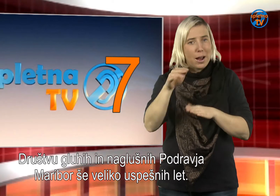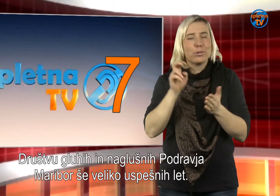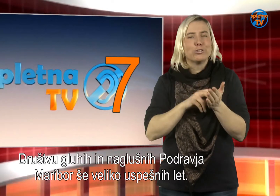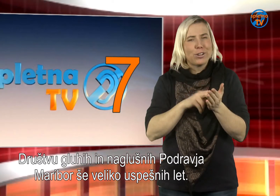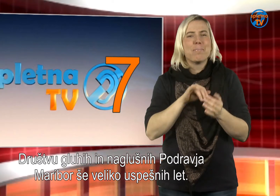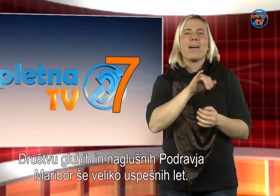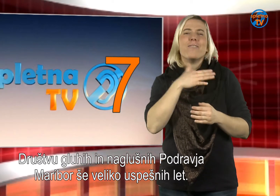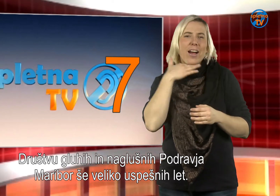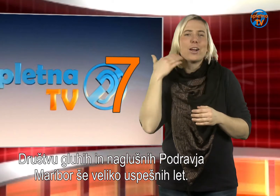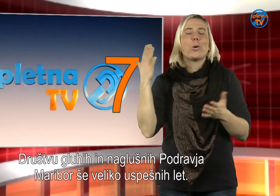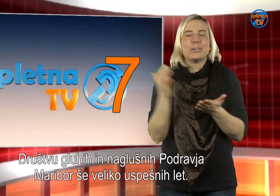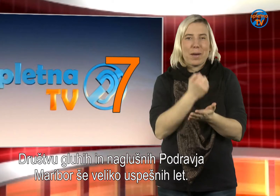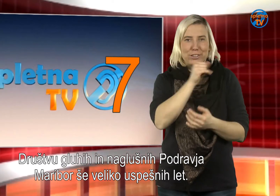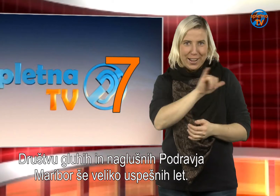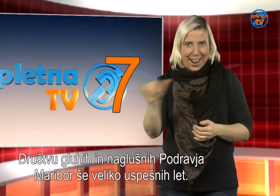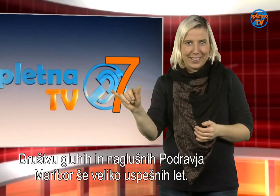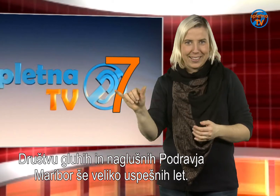veliko uspešnih let.